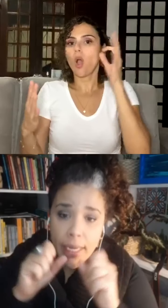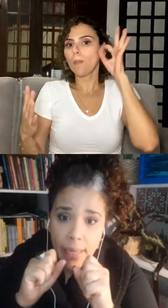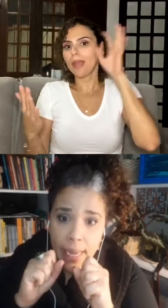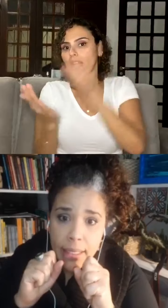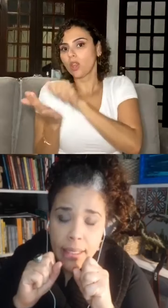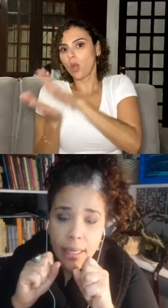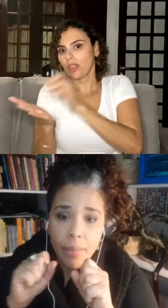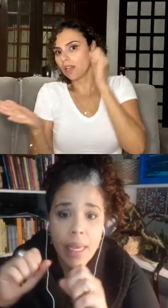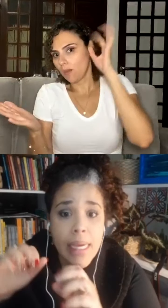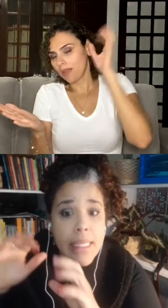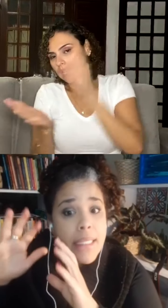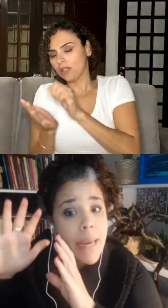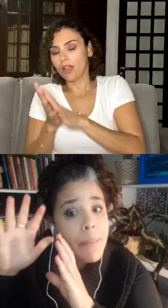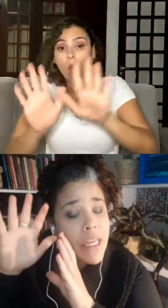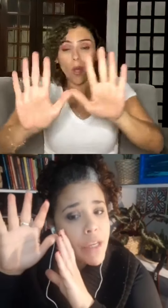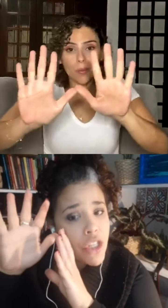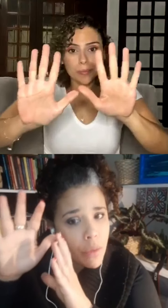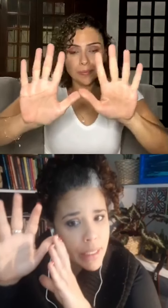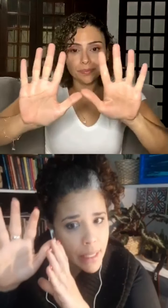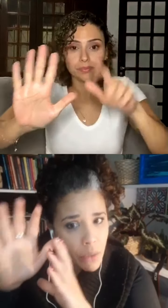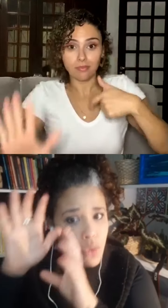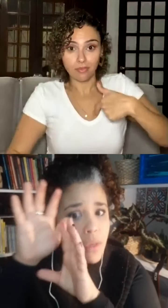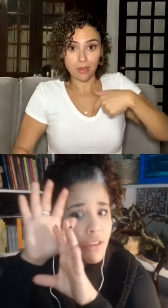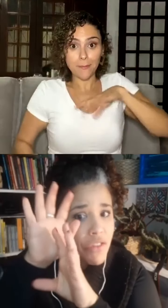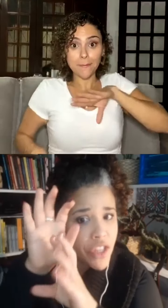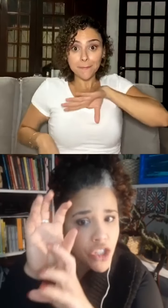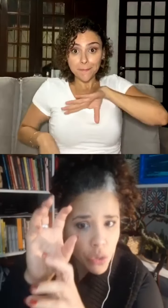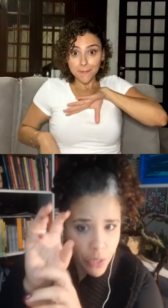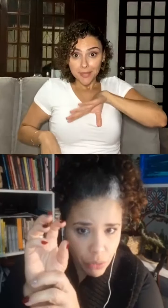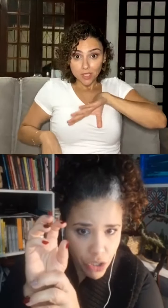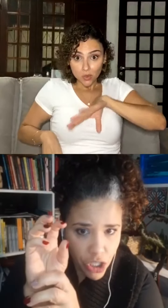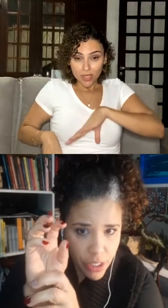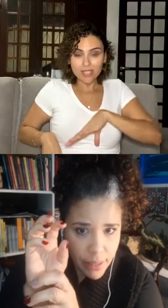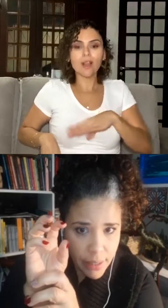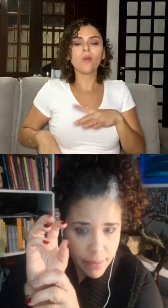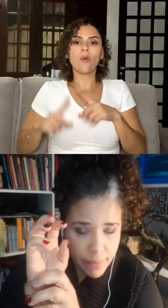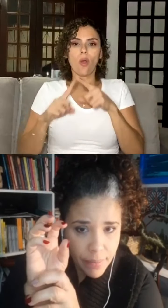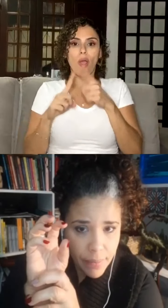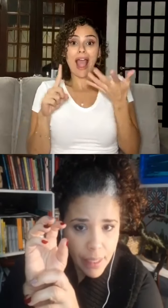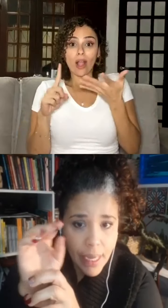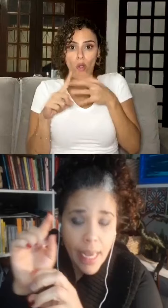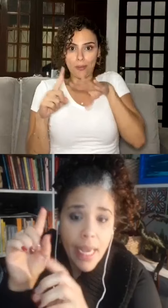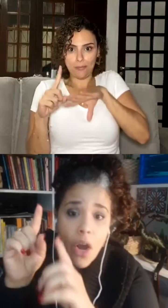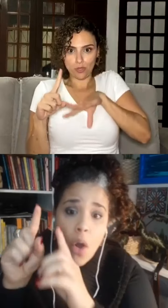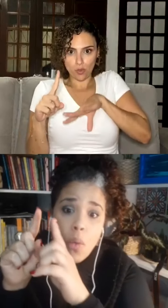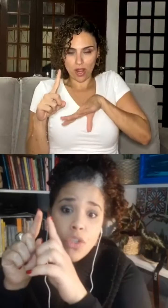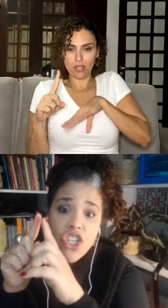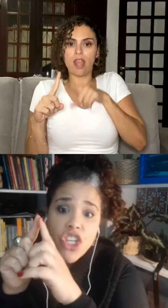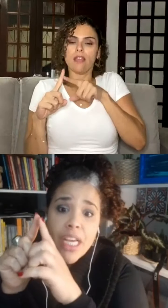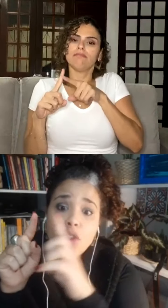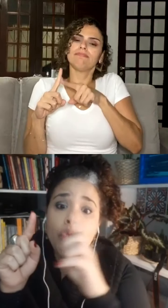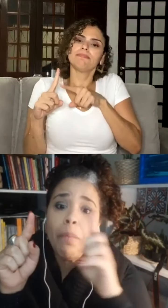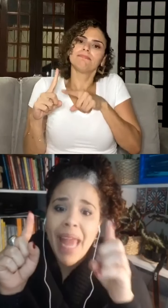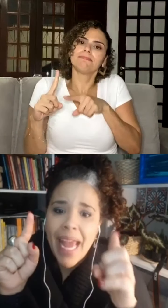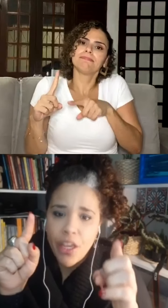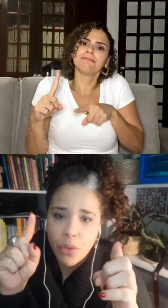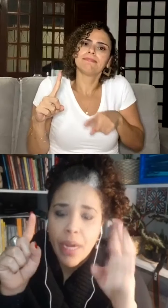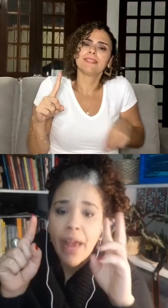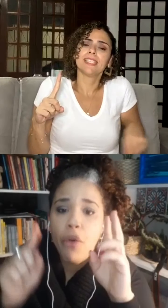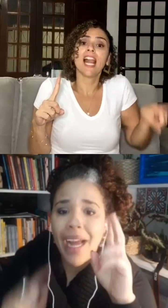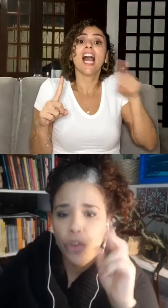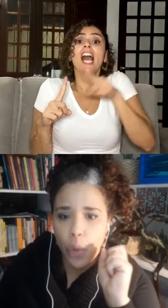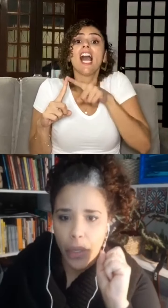é assim. Se a minha menstruação dura 28 dias, o dia do meio